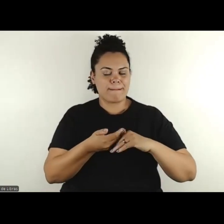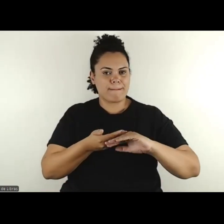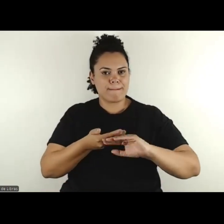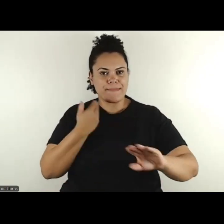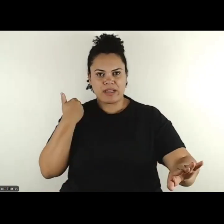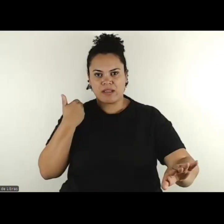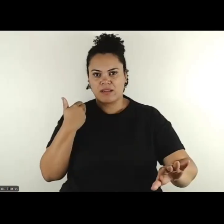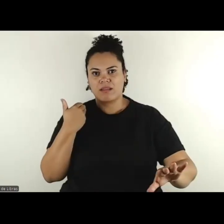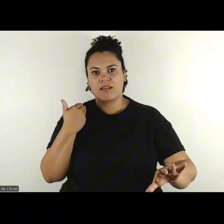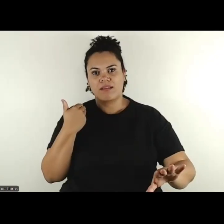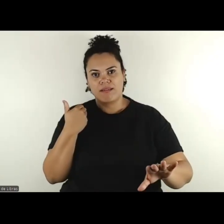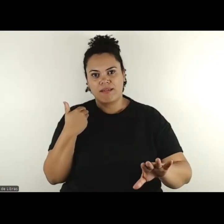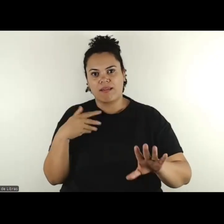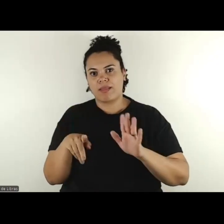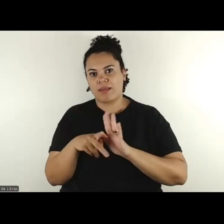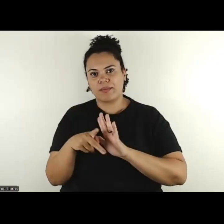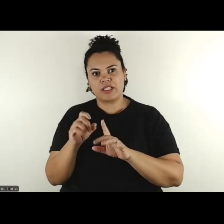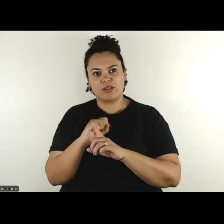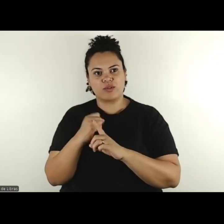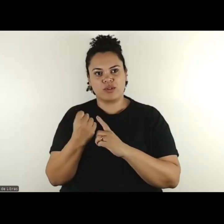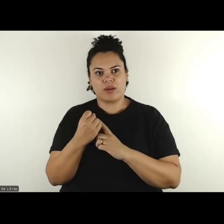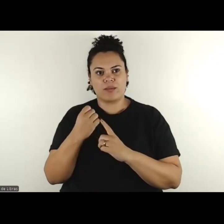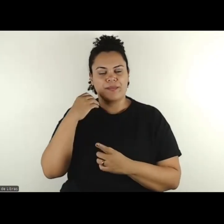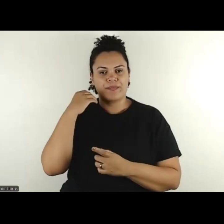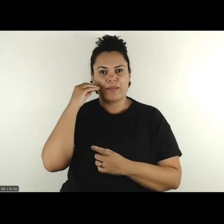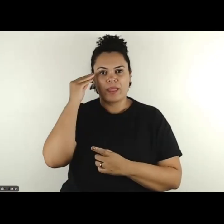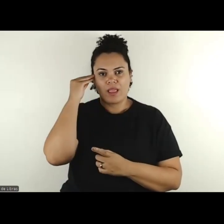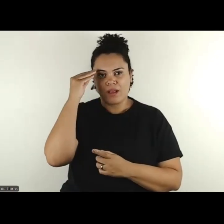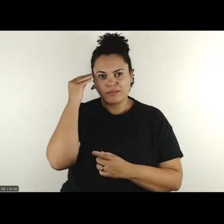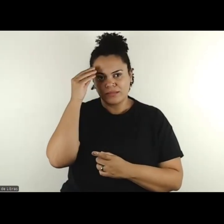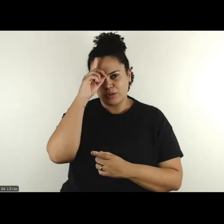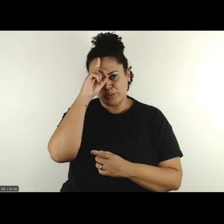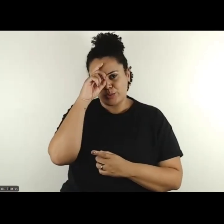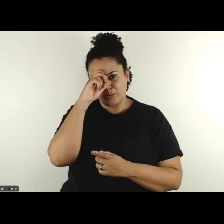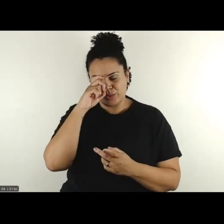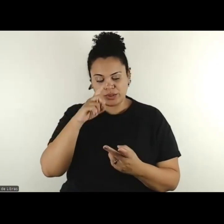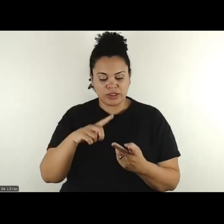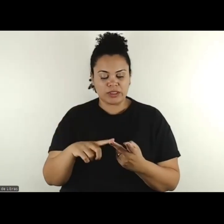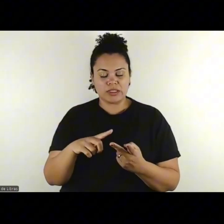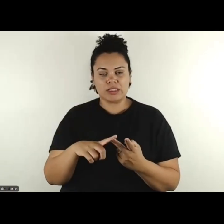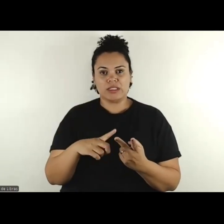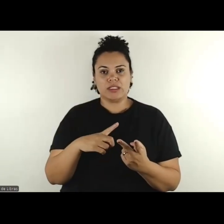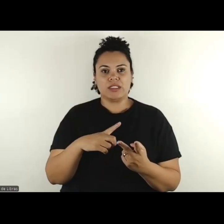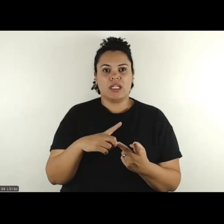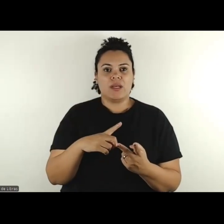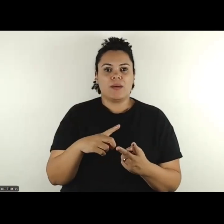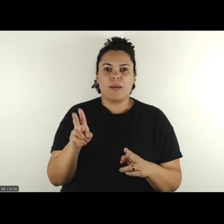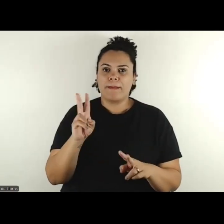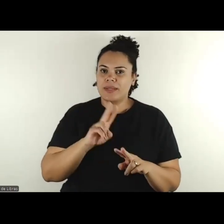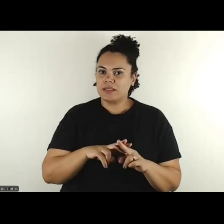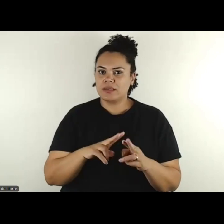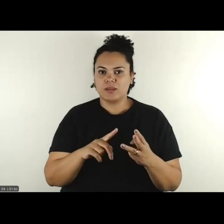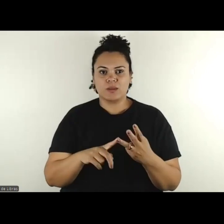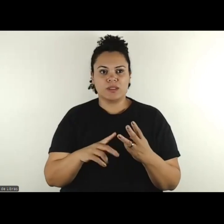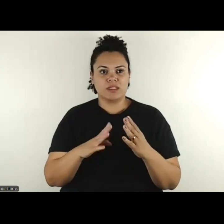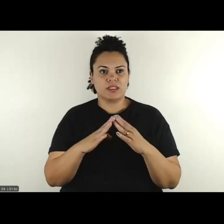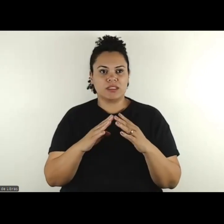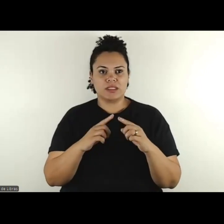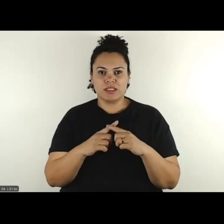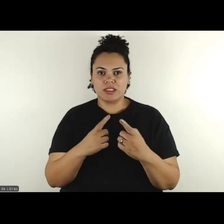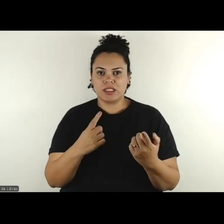nossa sociedade, né? Que são os manicômios, as prisões, que já tivemos as senzalas, né? E as igrejas, muito mais